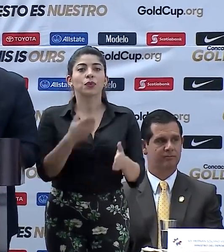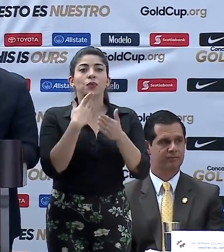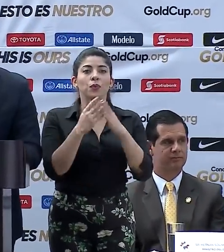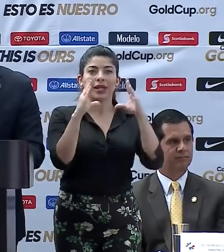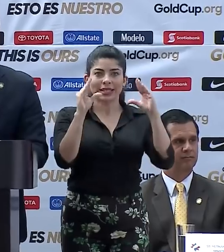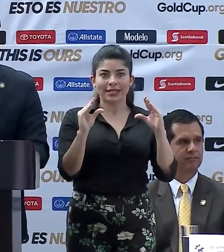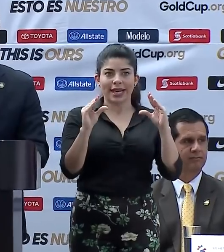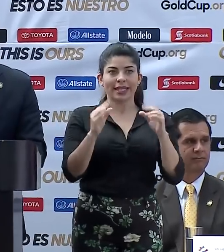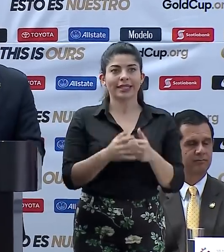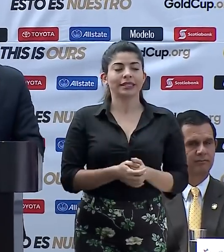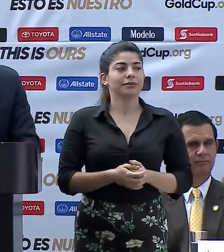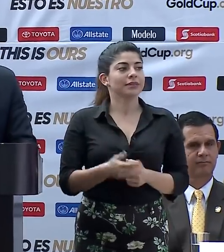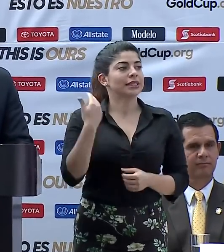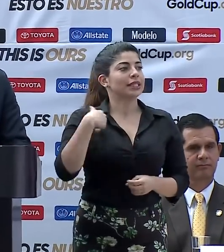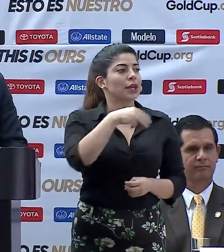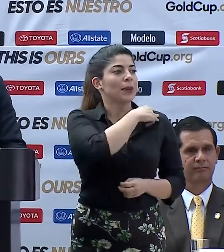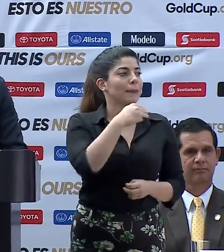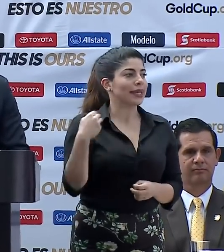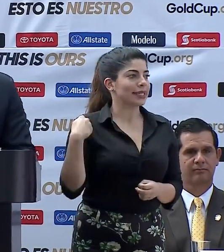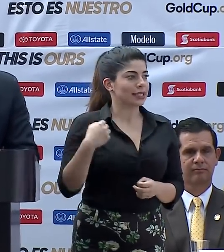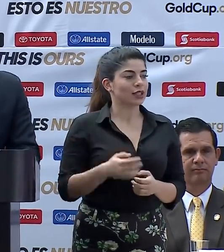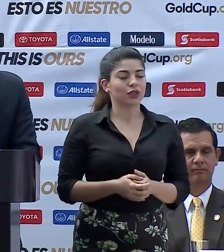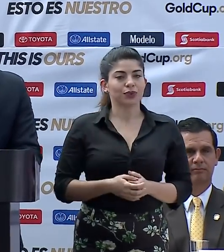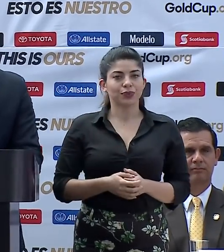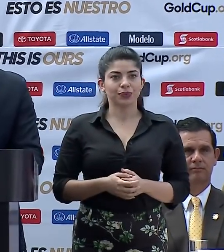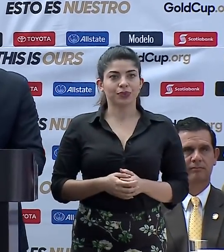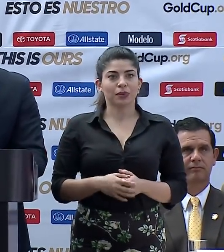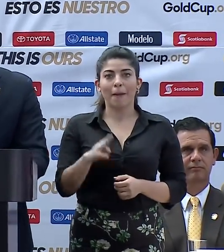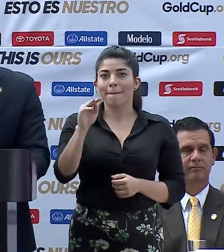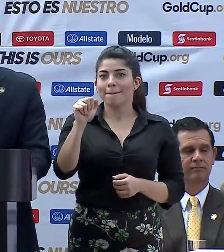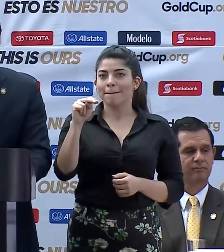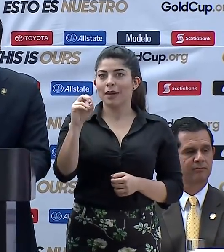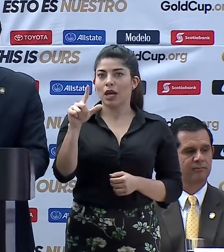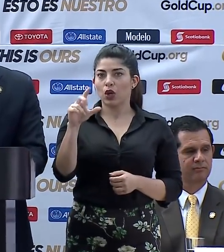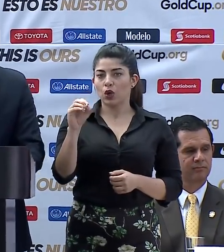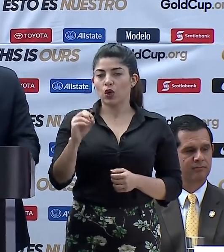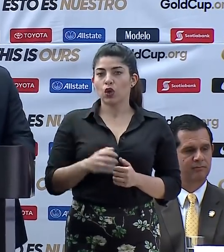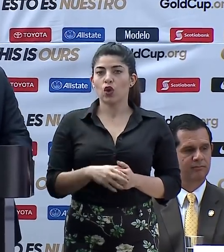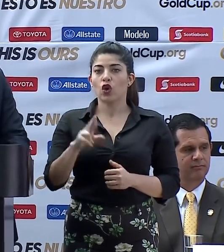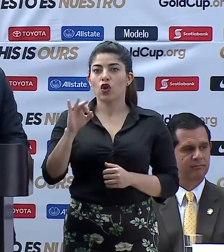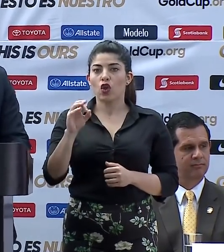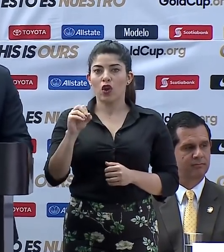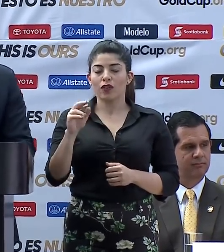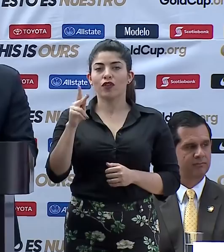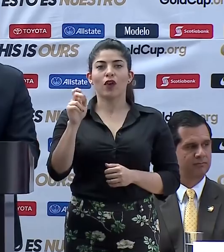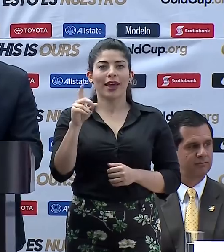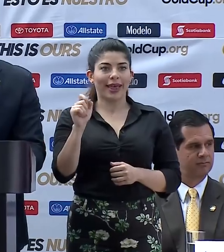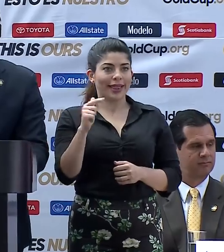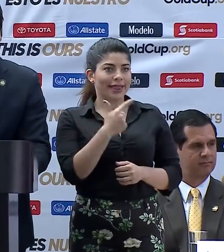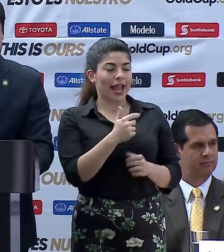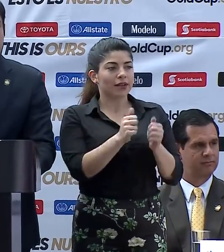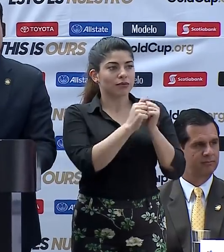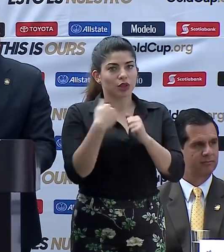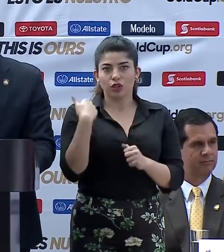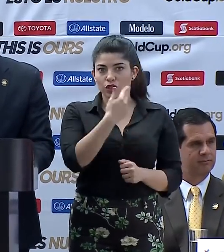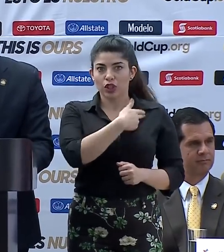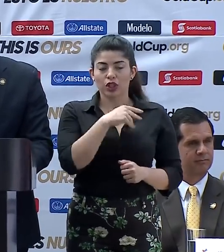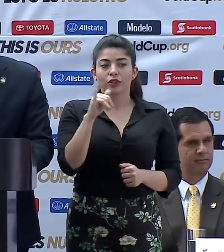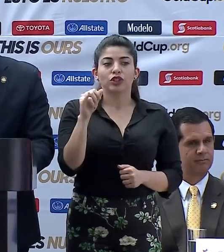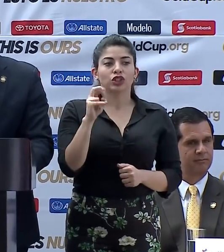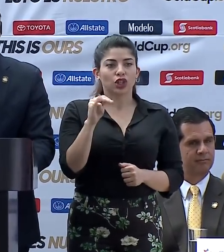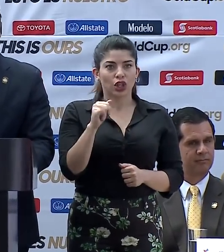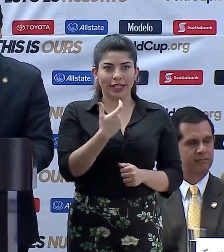Muy buenas tardes, señor ministro, don Manolo, don Rodolfo, don Kendall, que nos acompañan, don